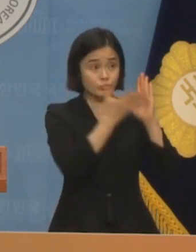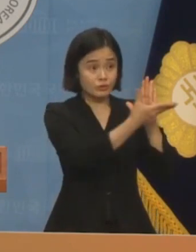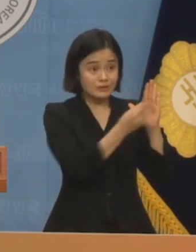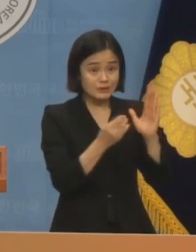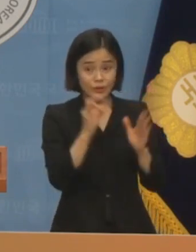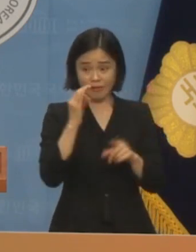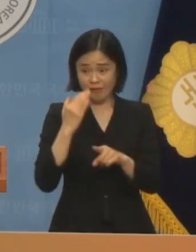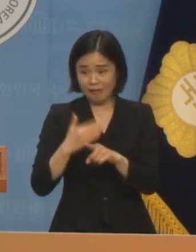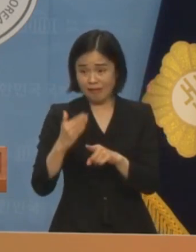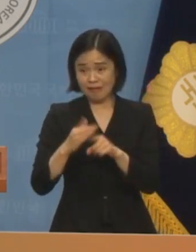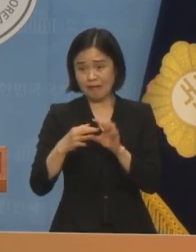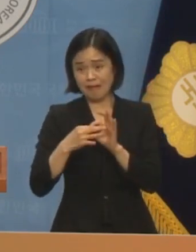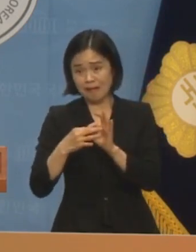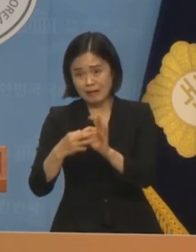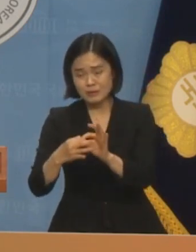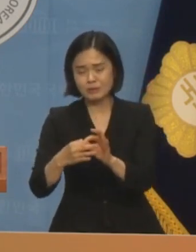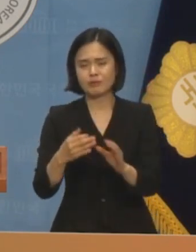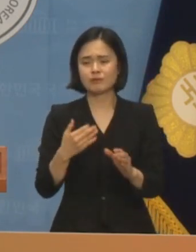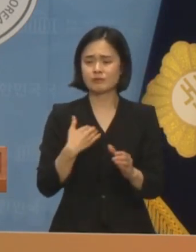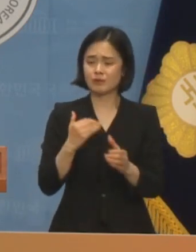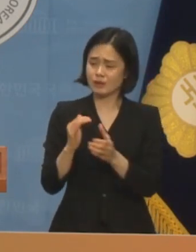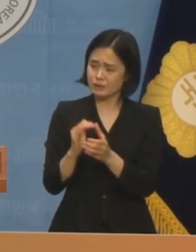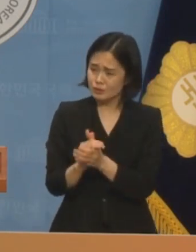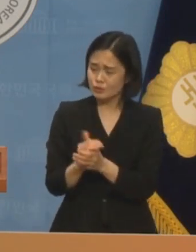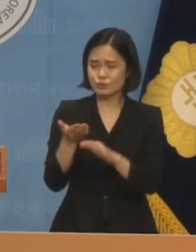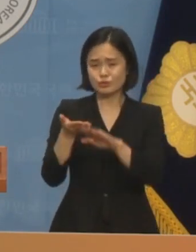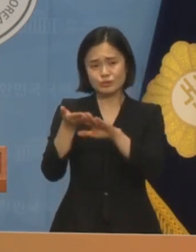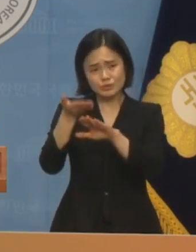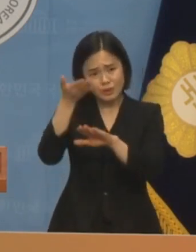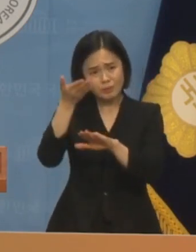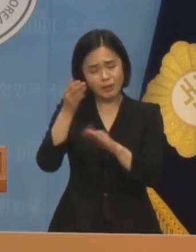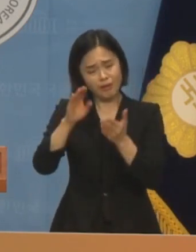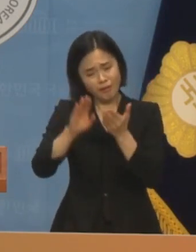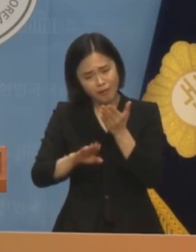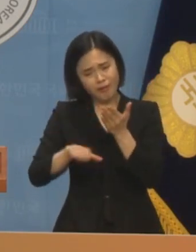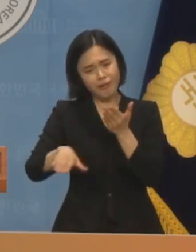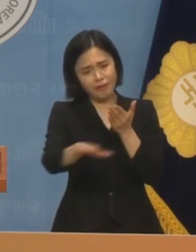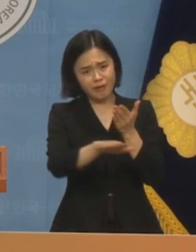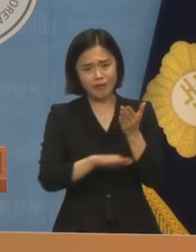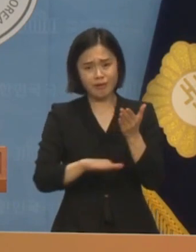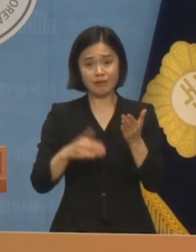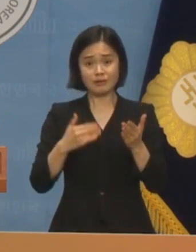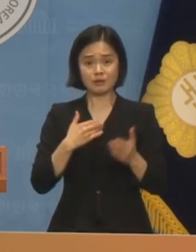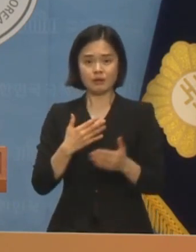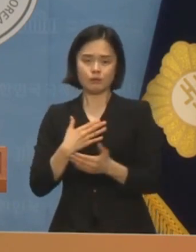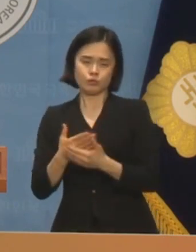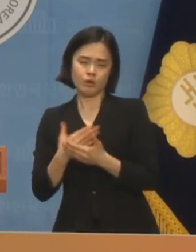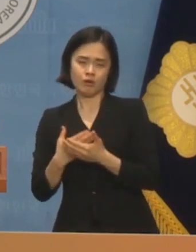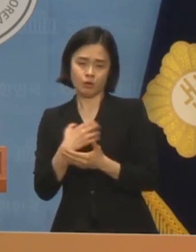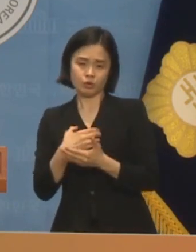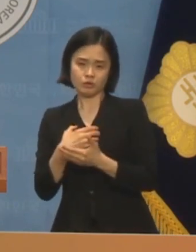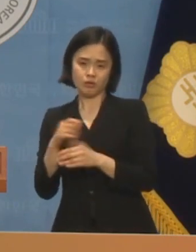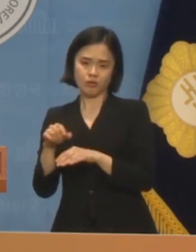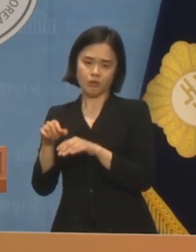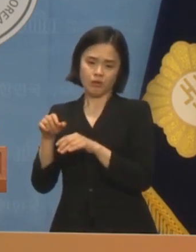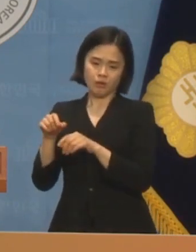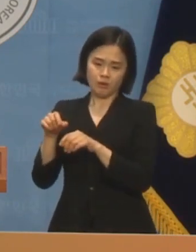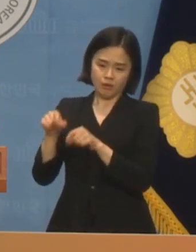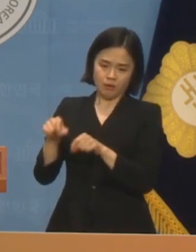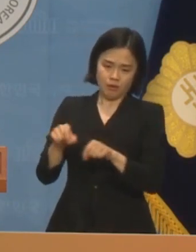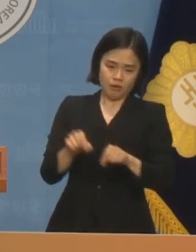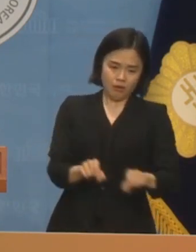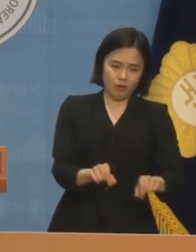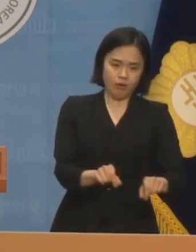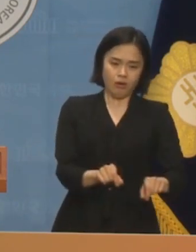선배들, 그리고 미래의 동생들에게 불안을 물려주고 싶지 않습니다. 특히나